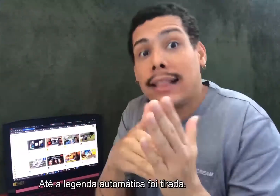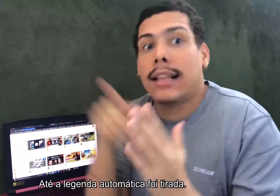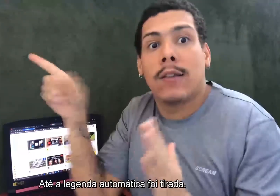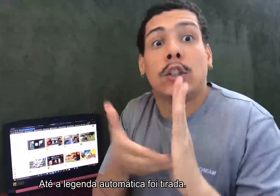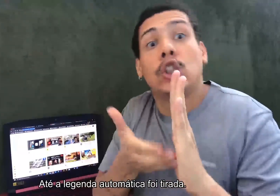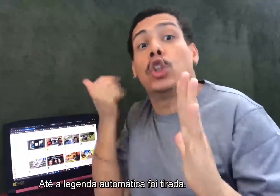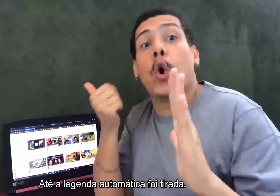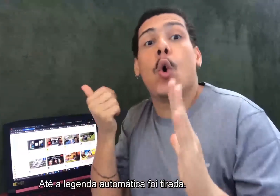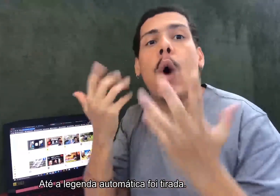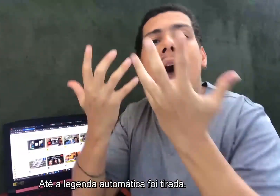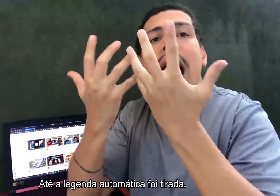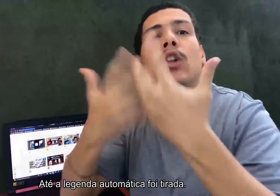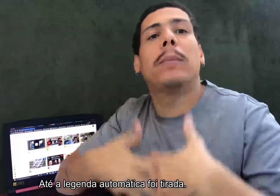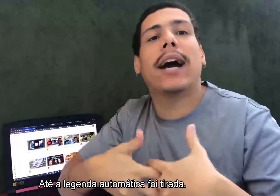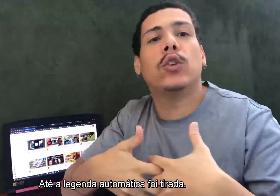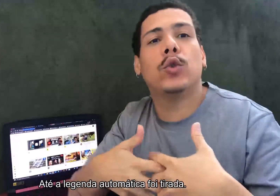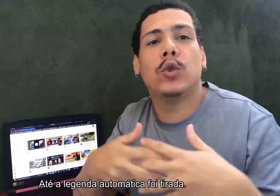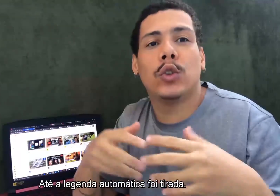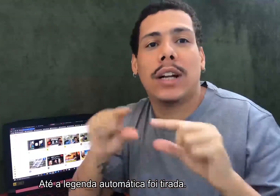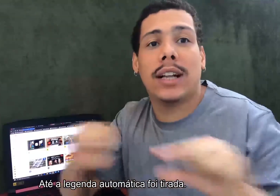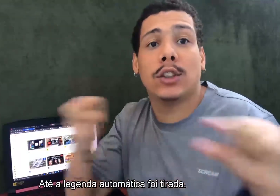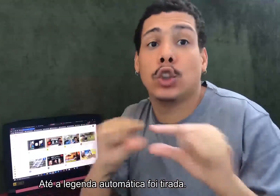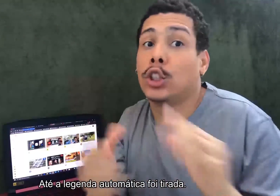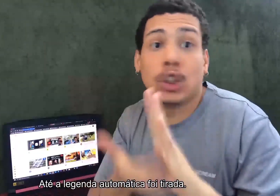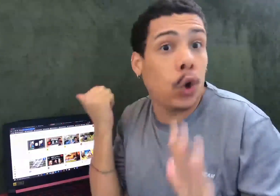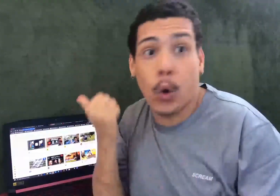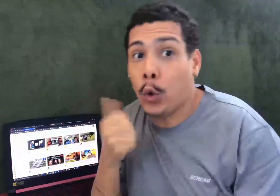Até a legenda automática foi tirada.